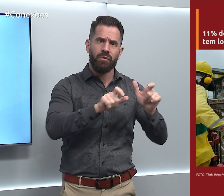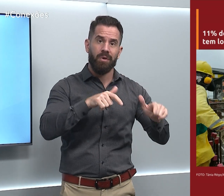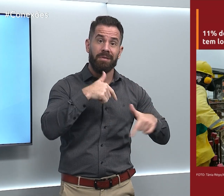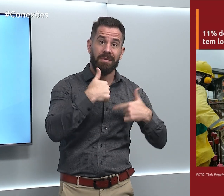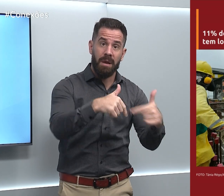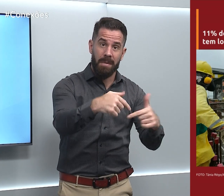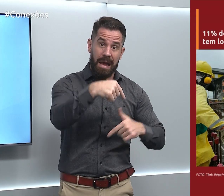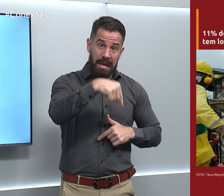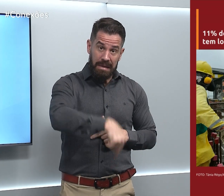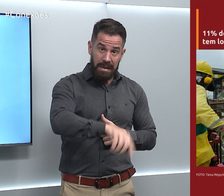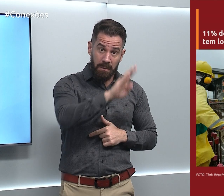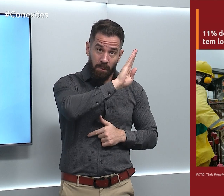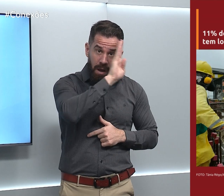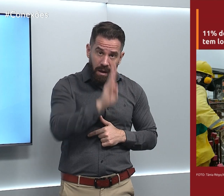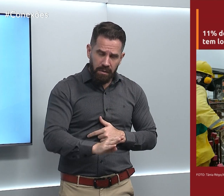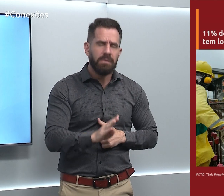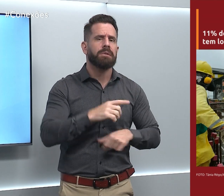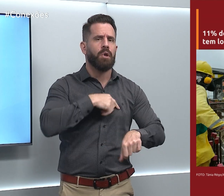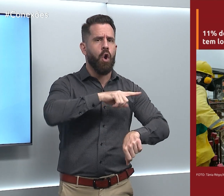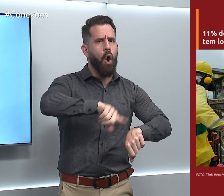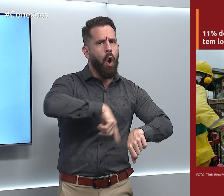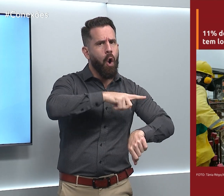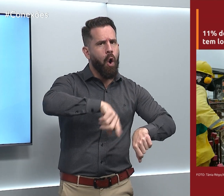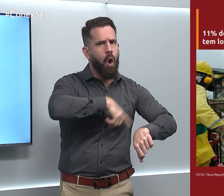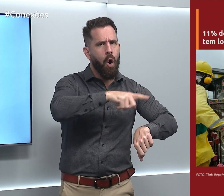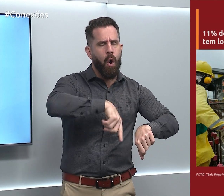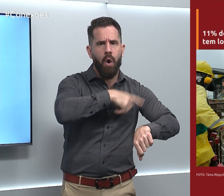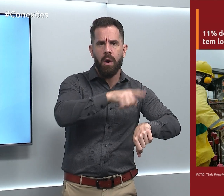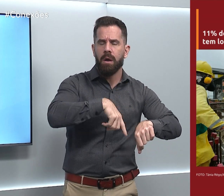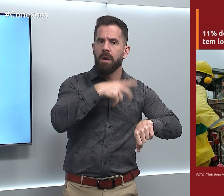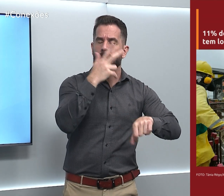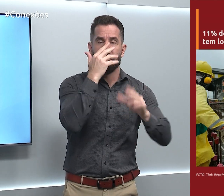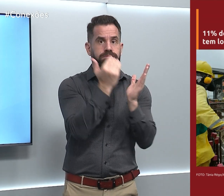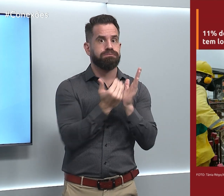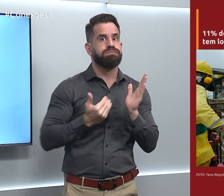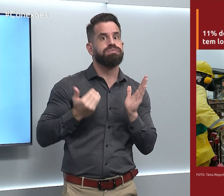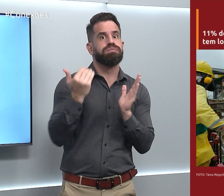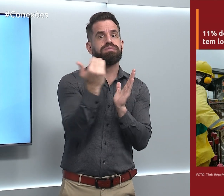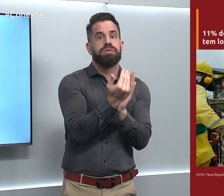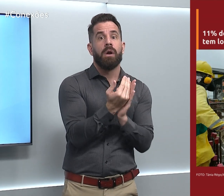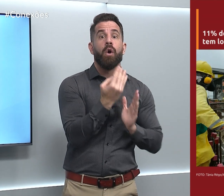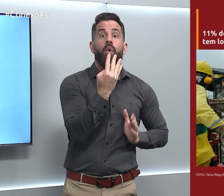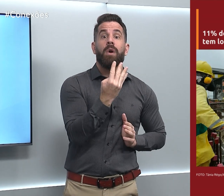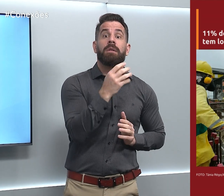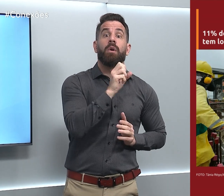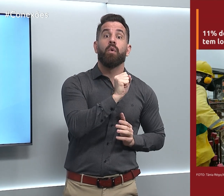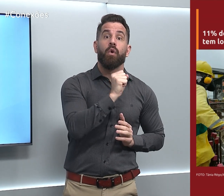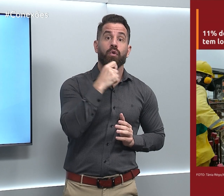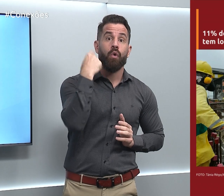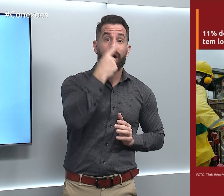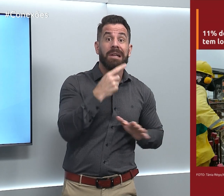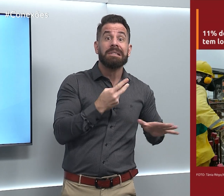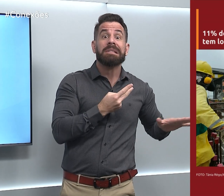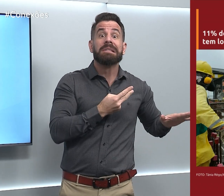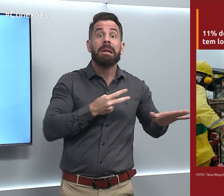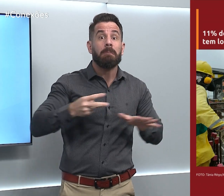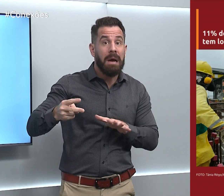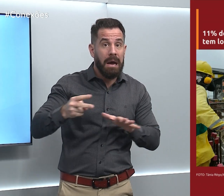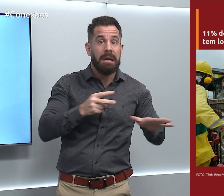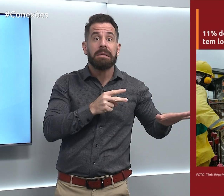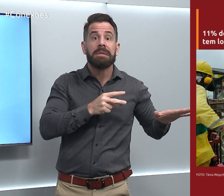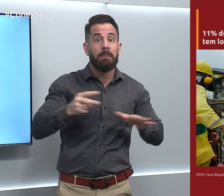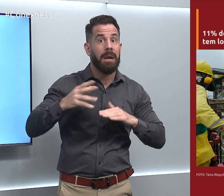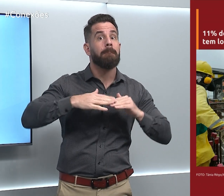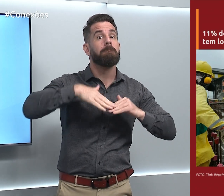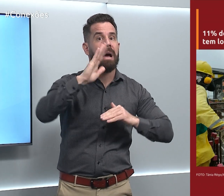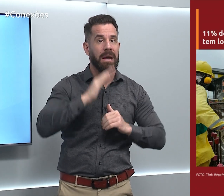longas jornadas, que se caracterizam por superarem 48 horas semanais. Esse número é